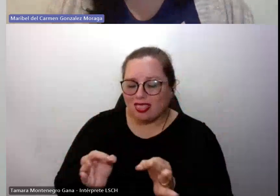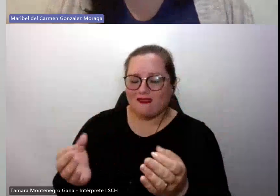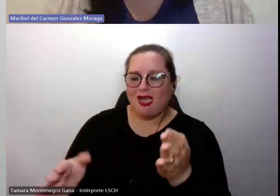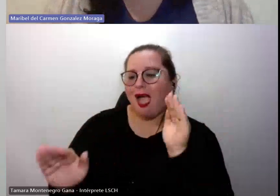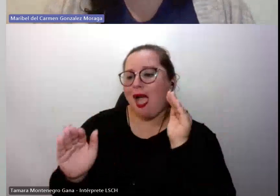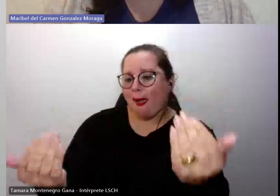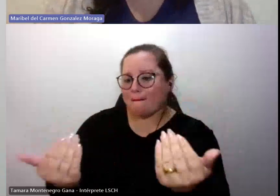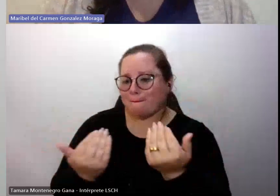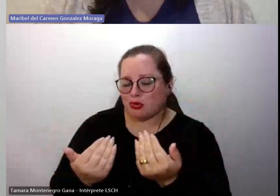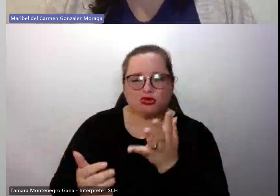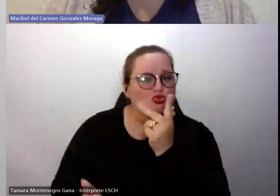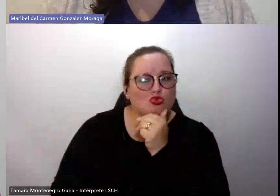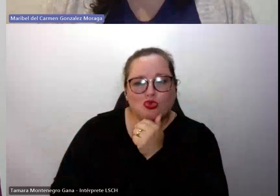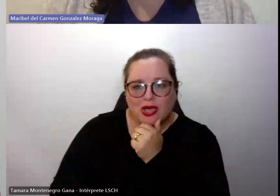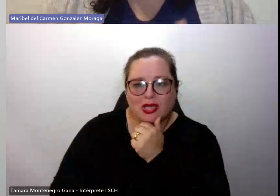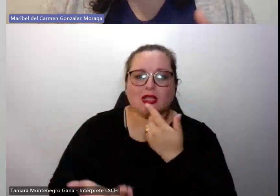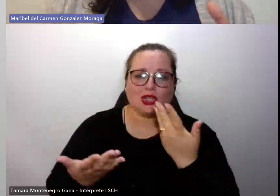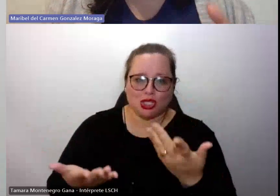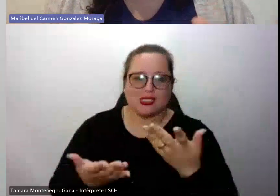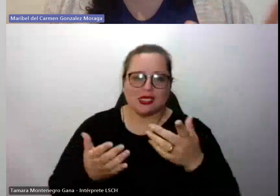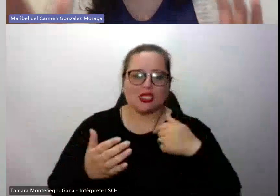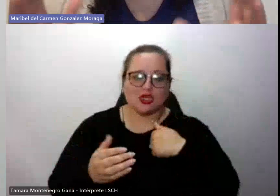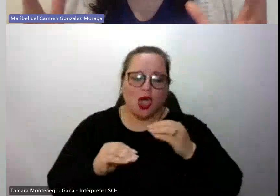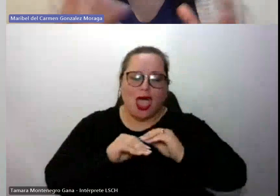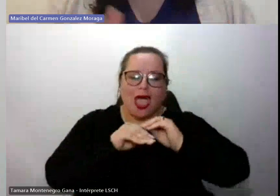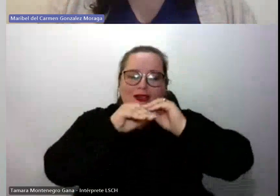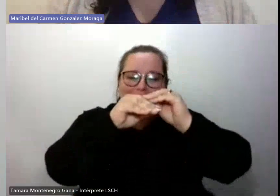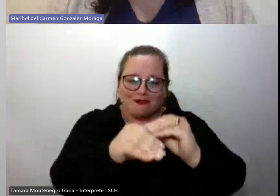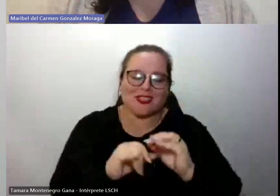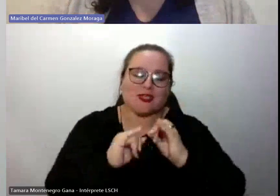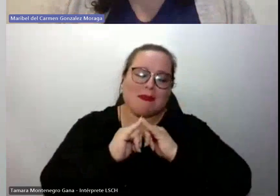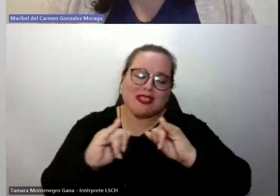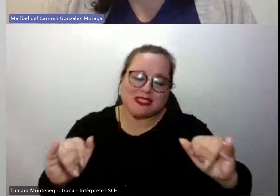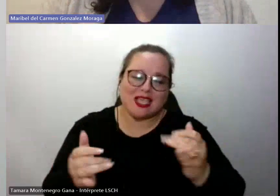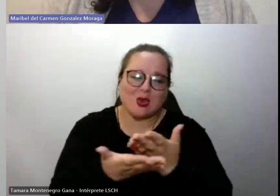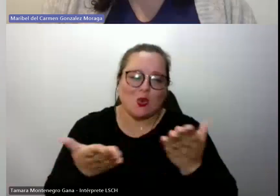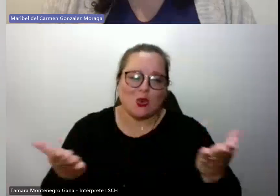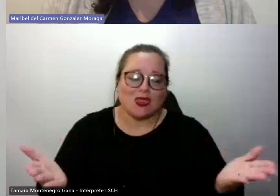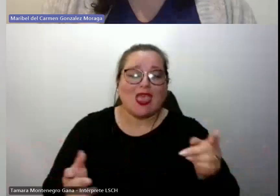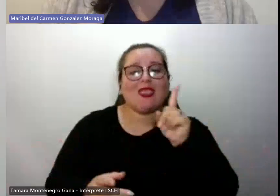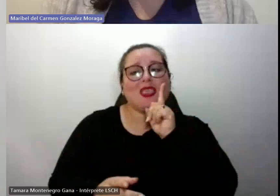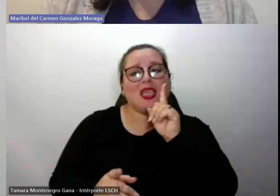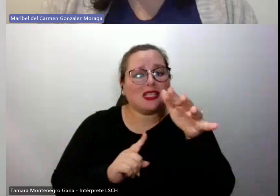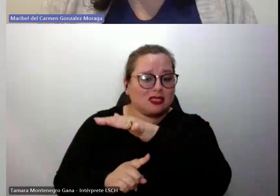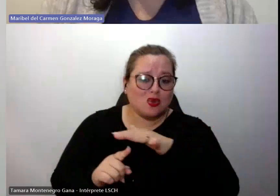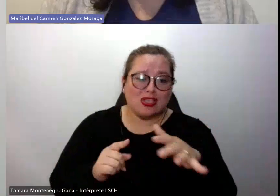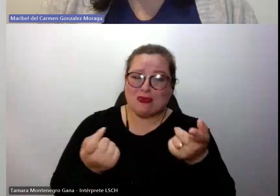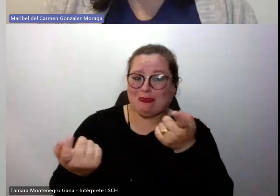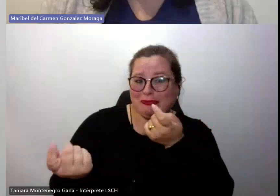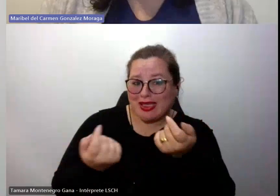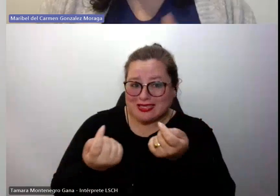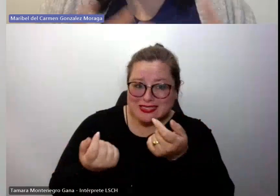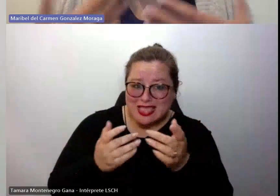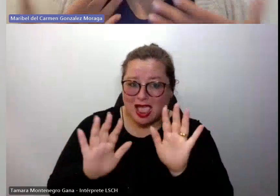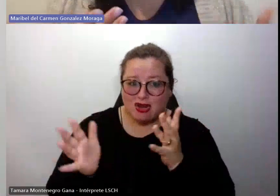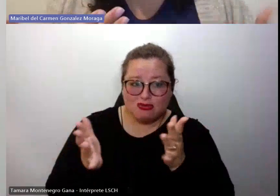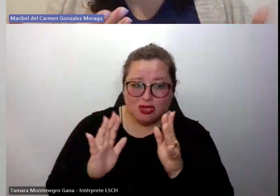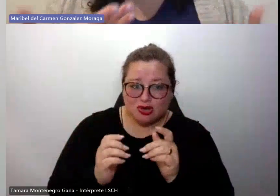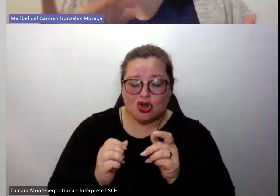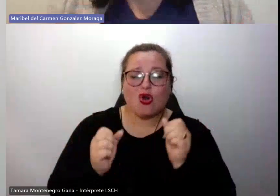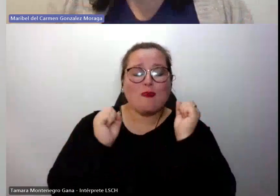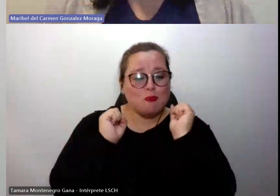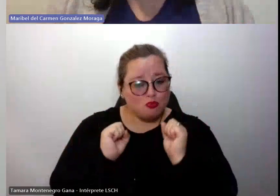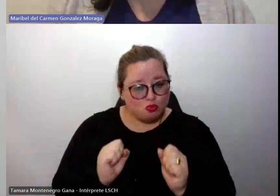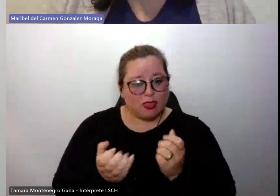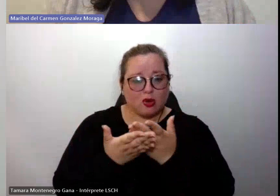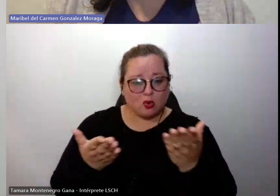mi mensaje va justamente a ustedes que quizás pueden estar en una situación similar, el poder